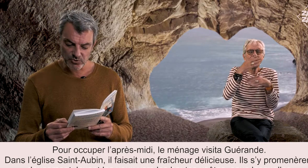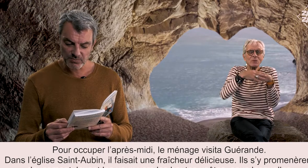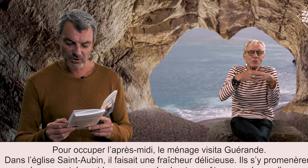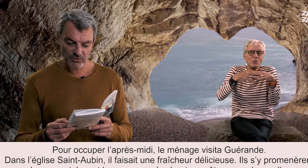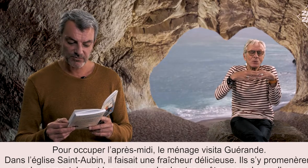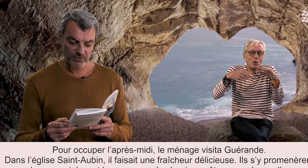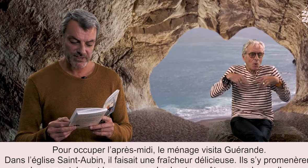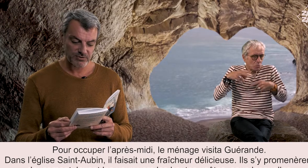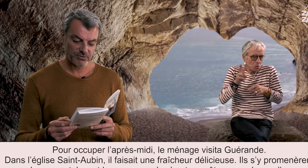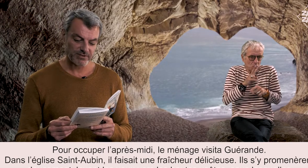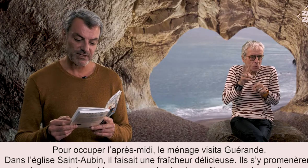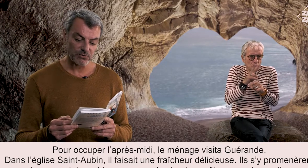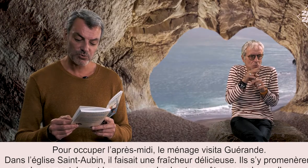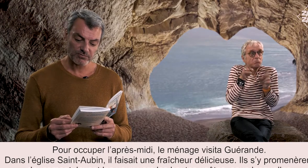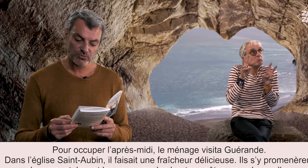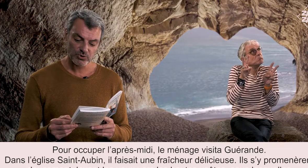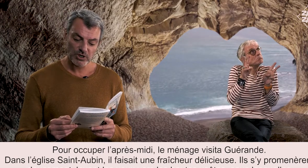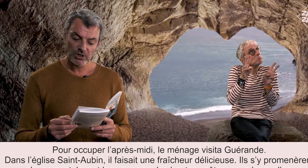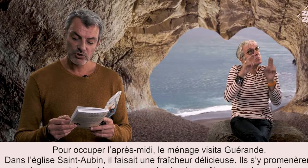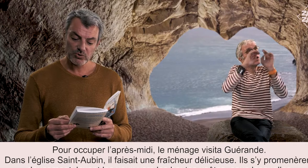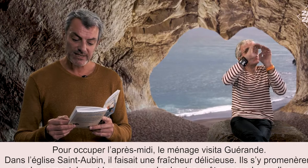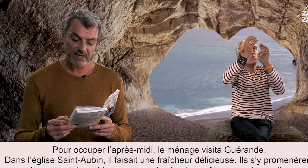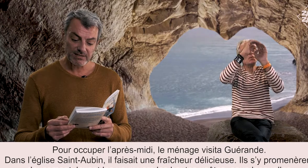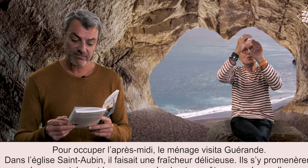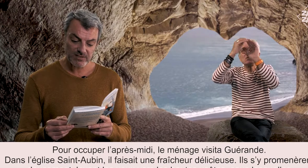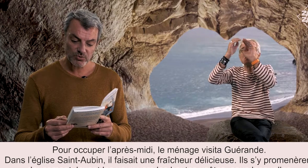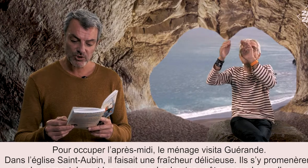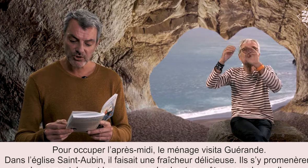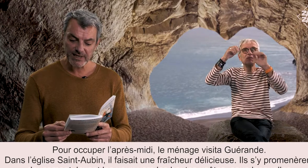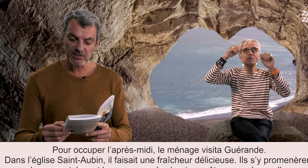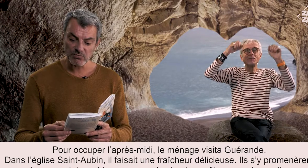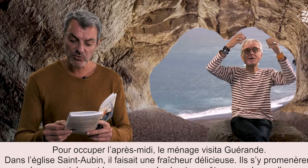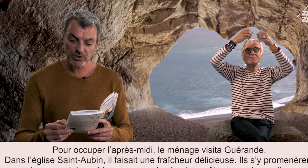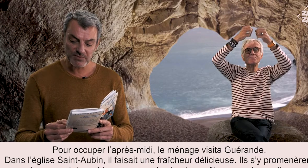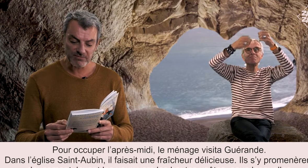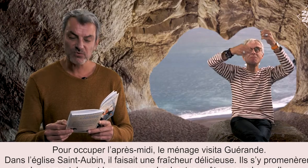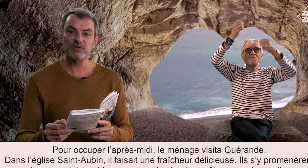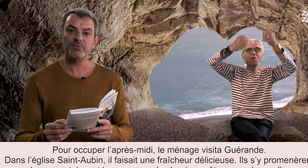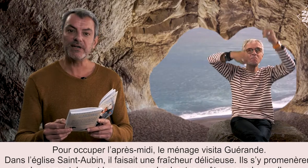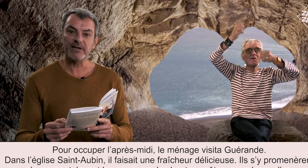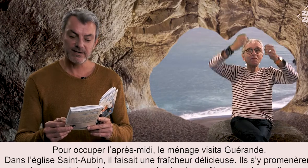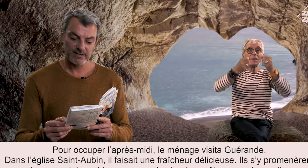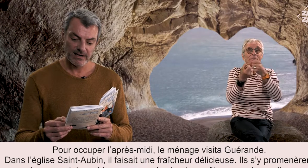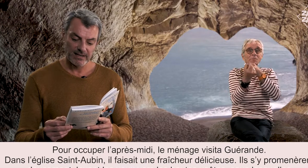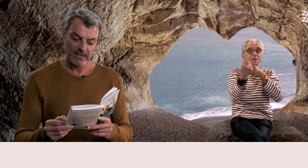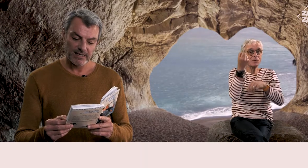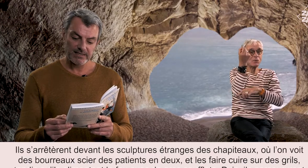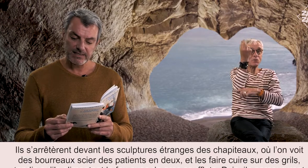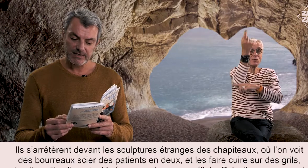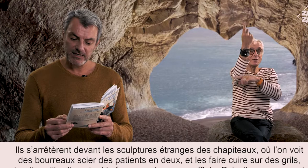promenèrent doucement, levant les yeux vers les hautes voûtes sous lesquelles des faisceaux de colonnettes montent comme des fusées de pierre.